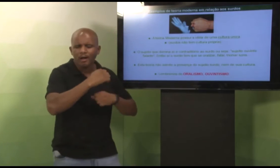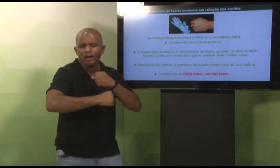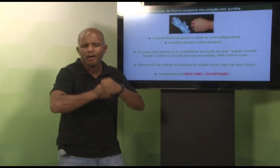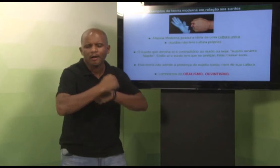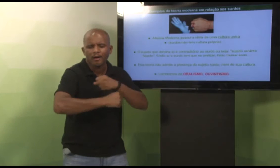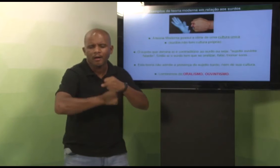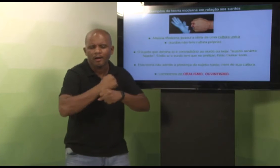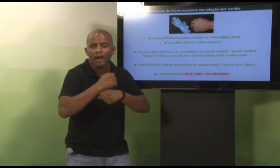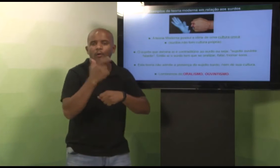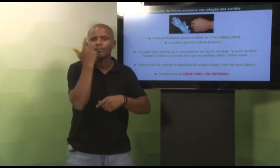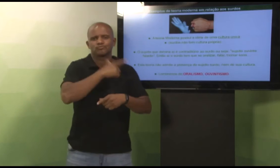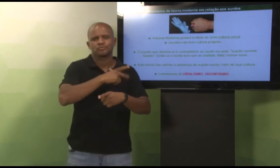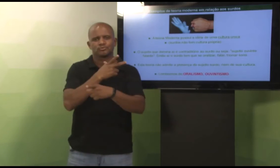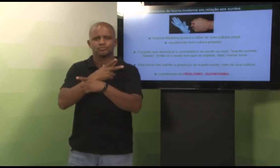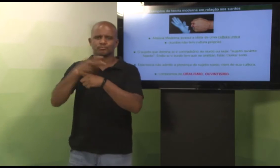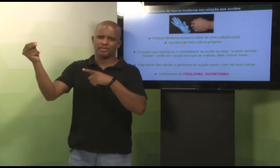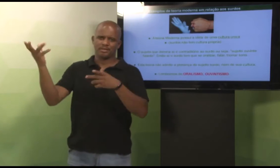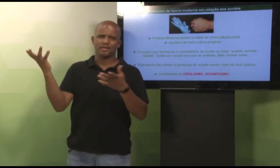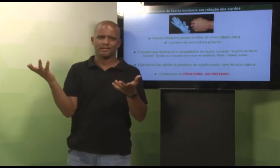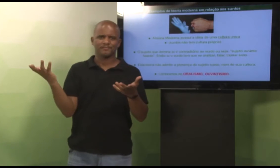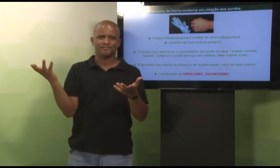sofreram. Então, nesse momento,